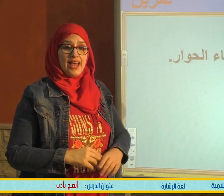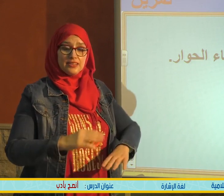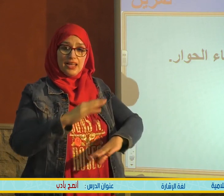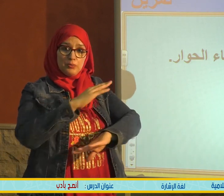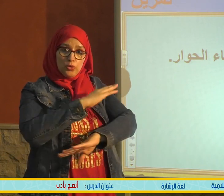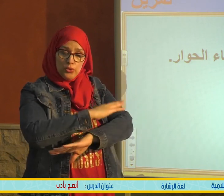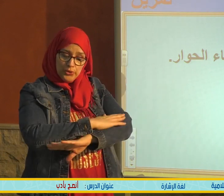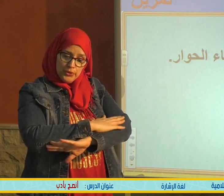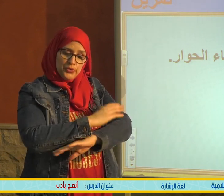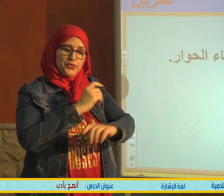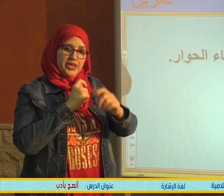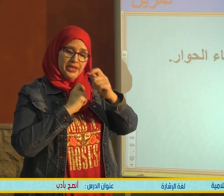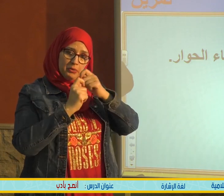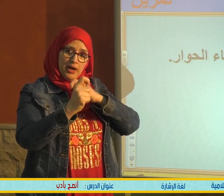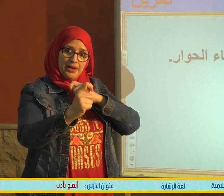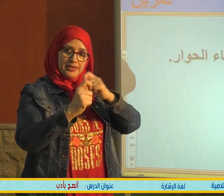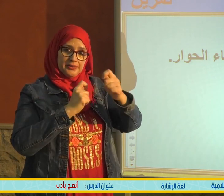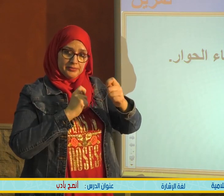أتأدب في حواري.